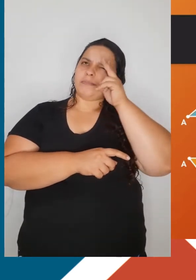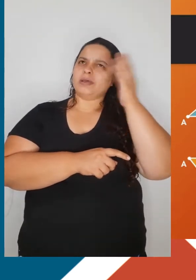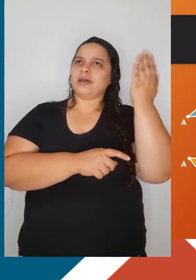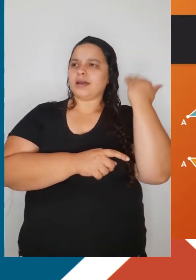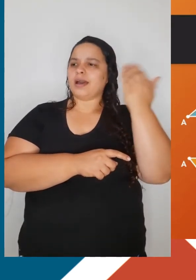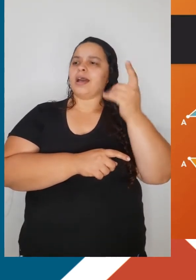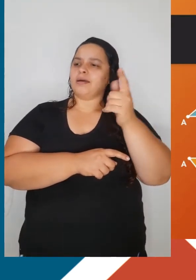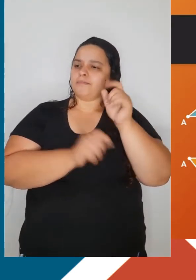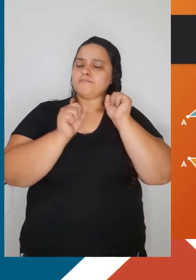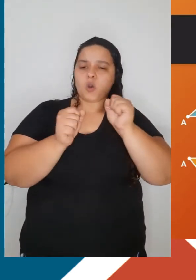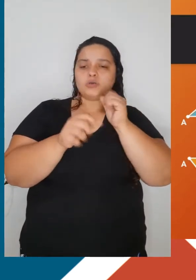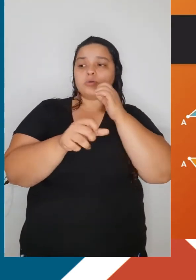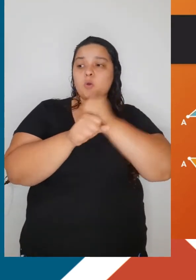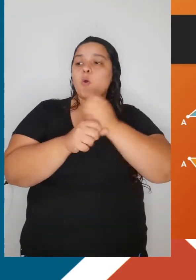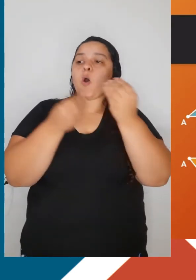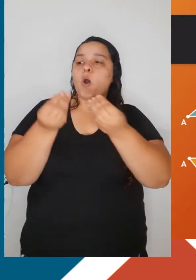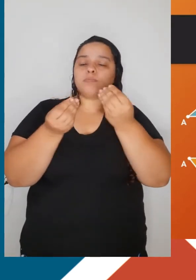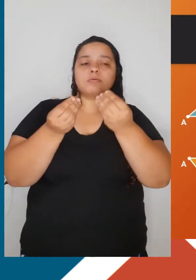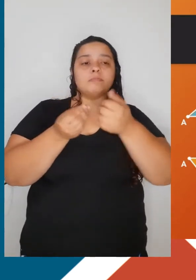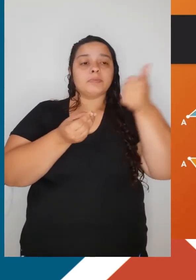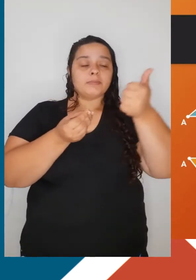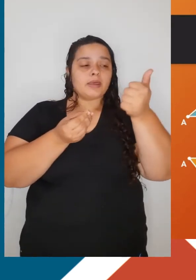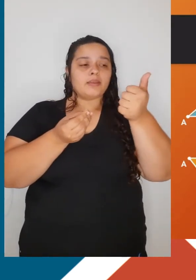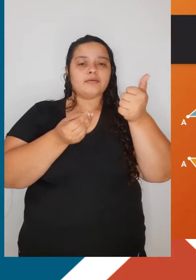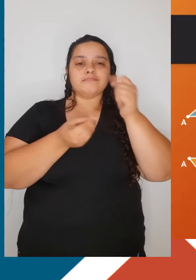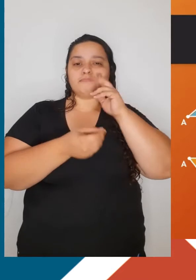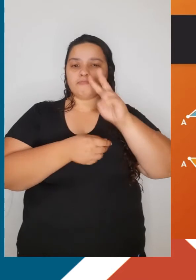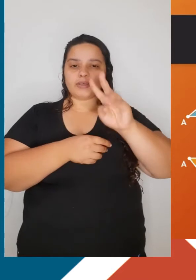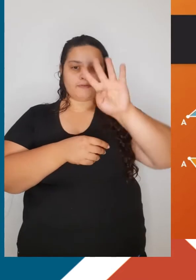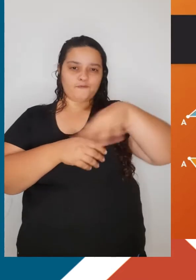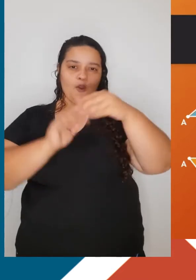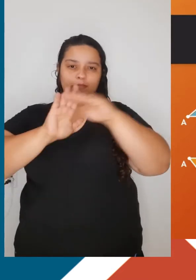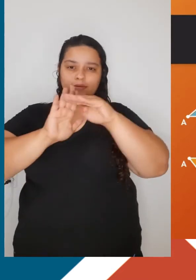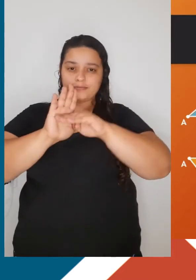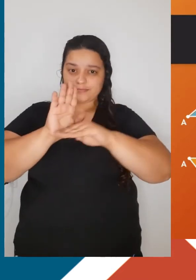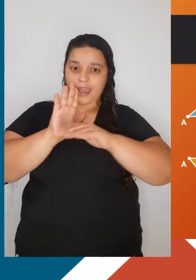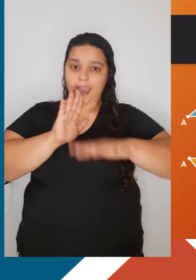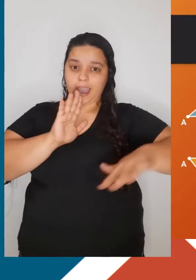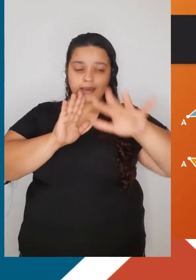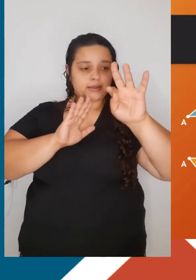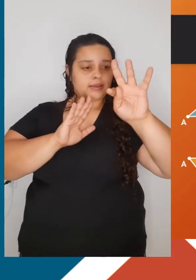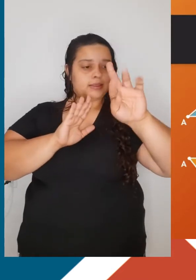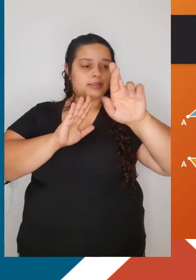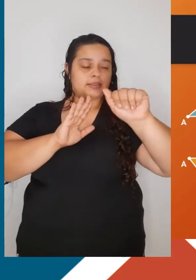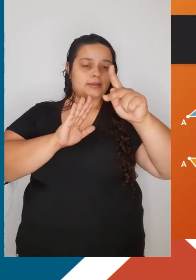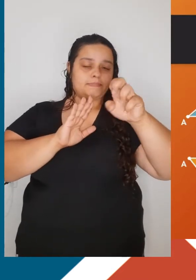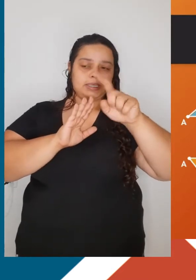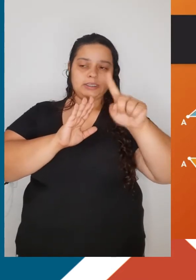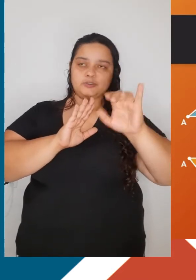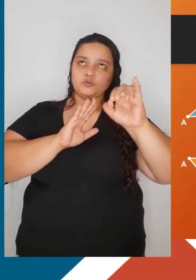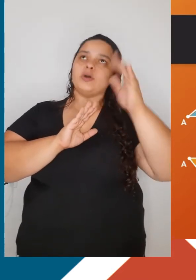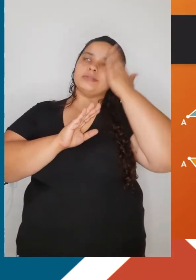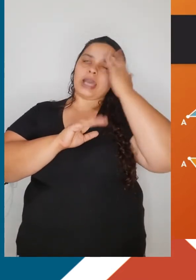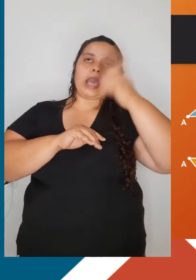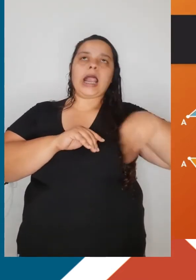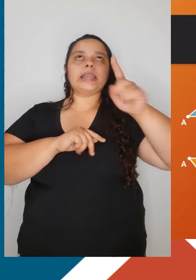lembram, podemos calcular a área desse trapézio aplicando a fórmula de área de trapézio. Porém, como eu sei que nem sempre